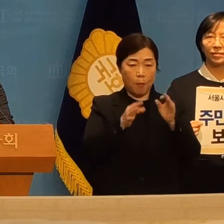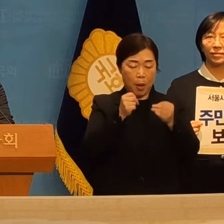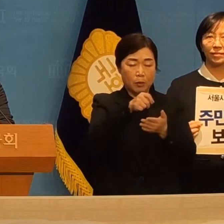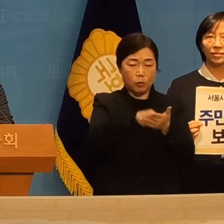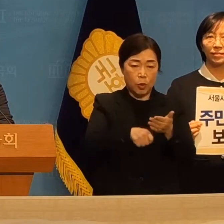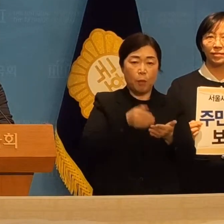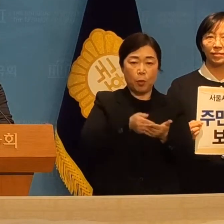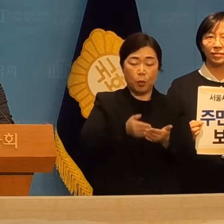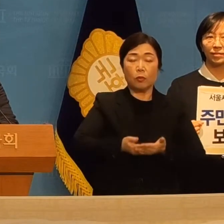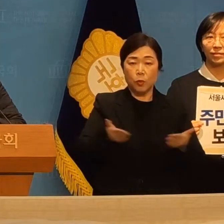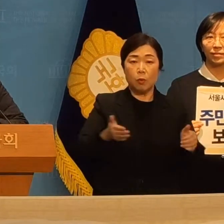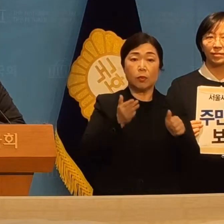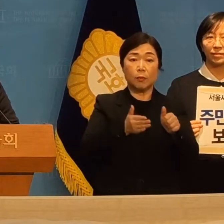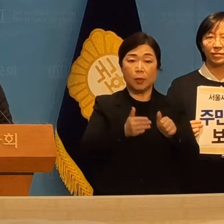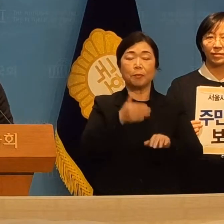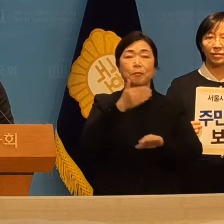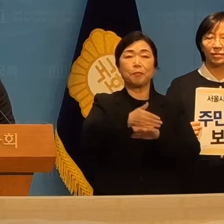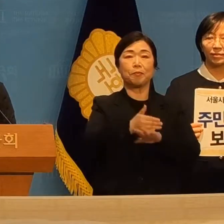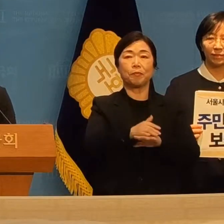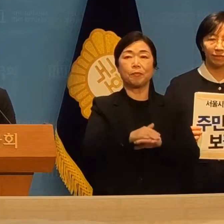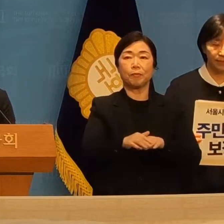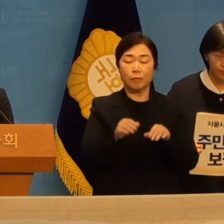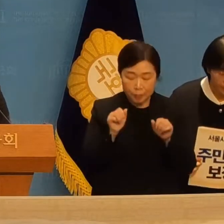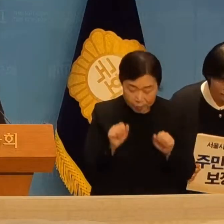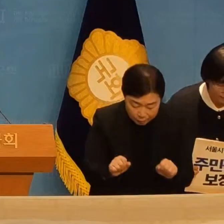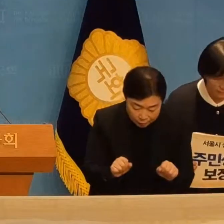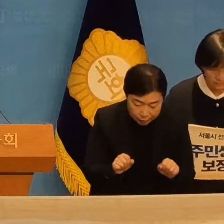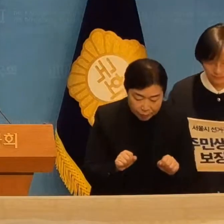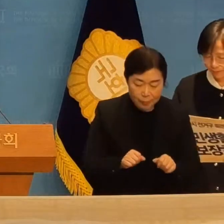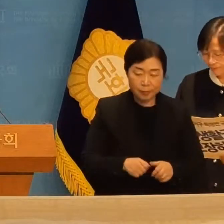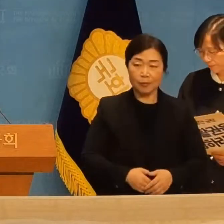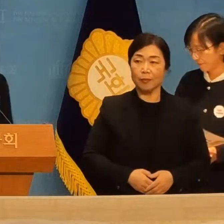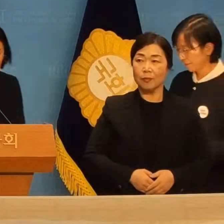보도 부탁드립니다. 고맙습니다.